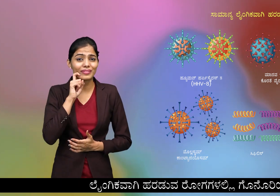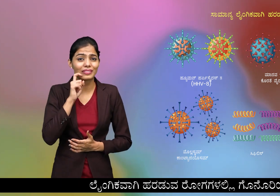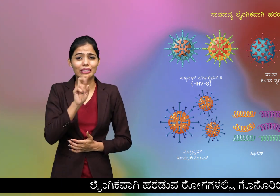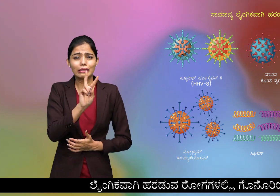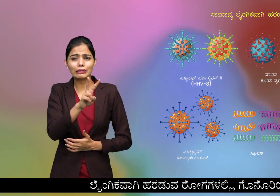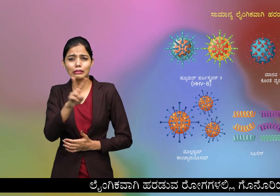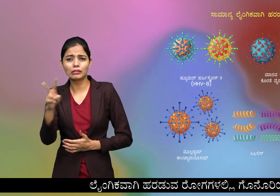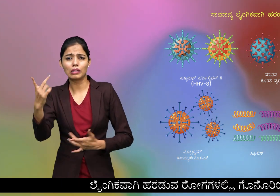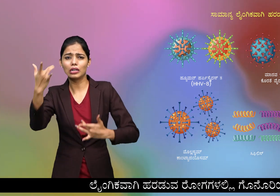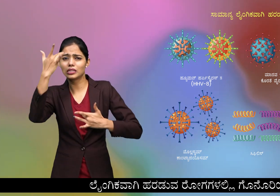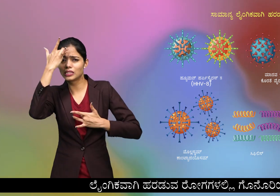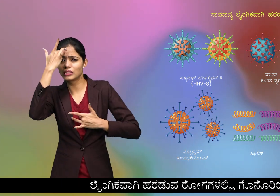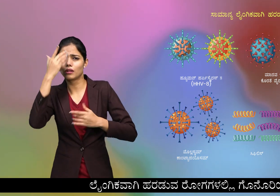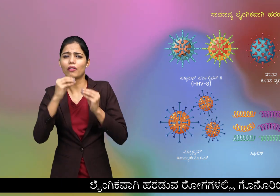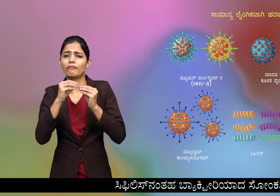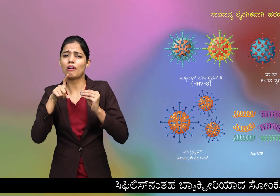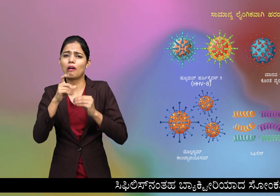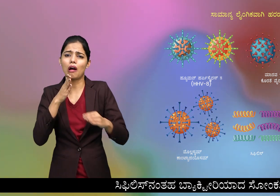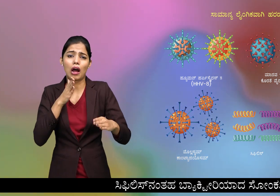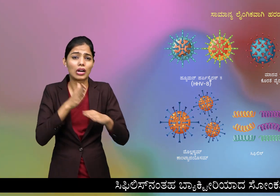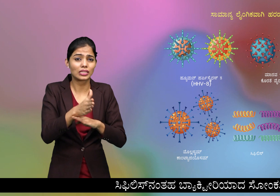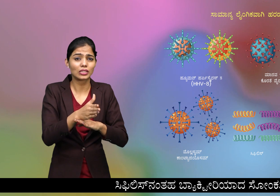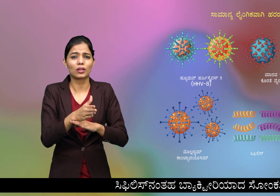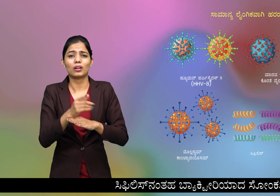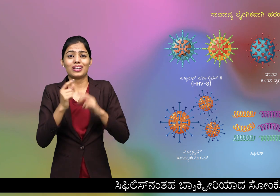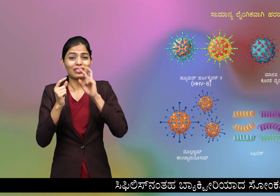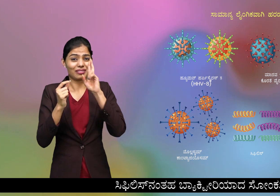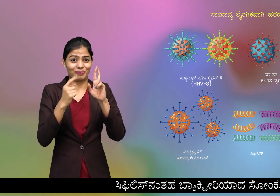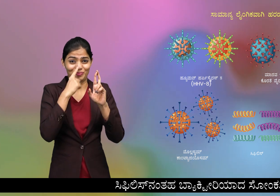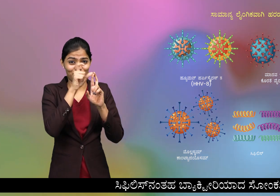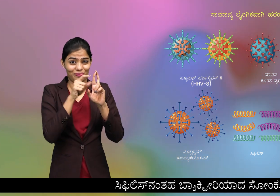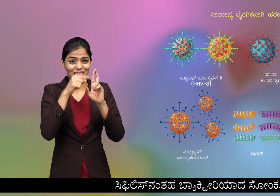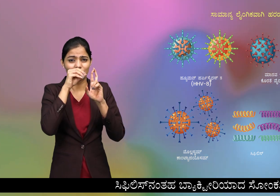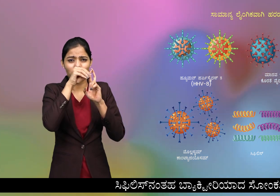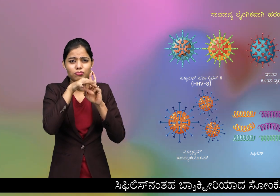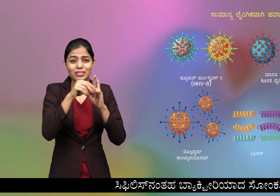ಲೈಂಗಿಕವಾಗಿ ಹರಡುವ ರೋಗಗಳಲ್ಲಿ ಗೊನೋರಿಯಾ ಮತ್ತು ಸಿಫಿಲಿಸ್ನಂತಹ ಬ್ಯಾಕ್ಟೀರಿಯಾದ ಸೋಂಕುಗಳು ಮತ್ತು